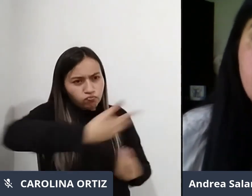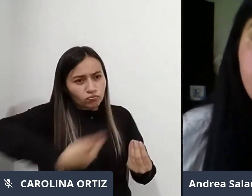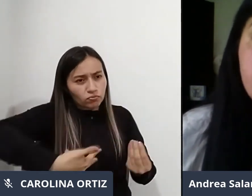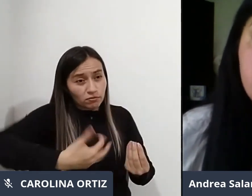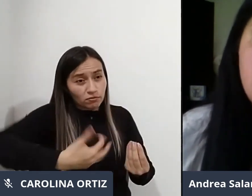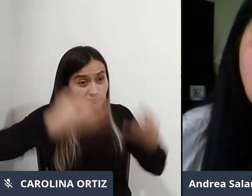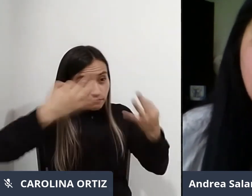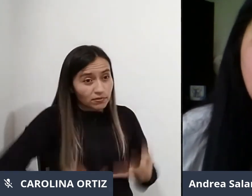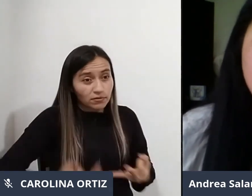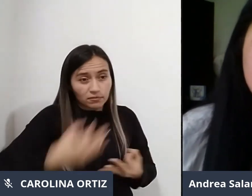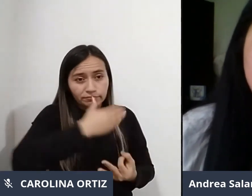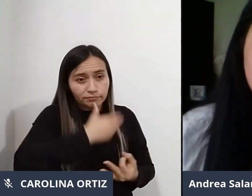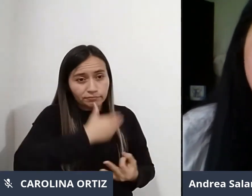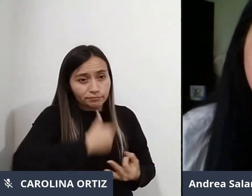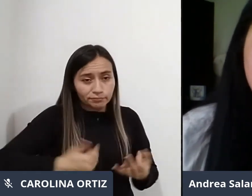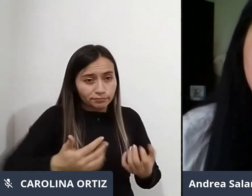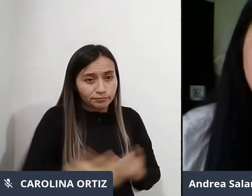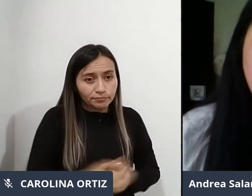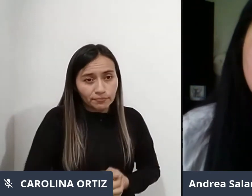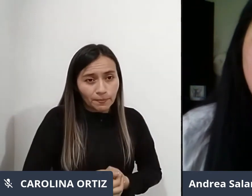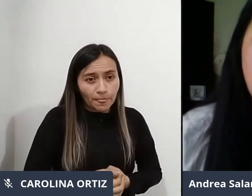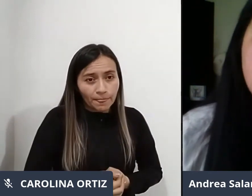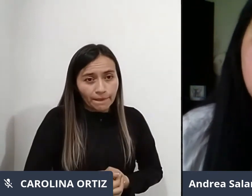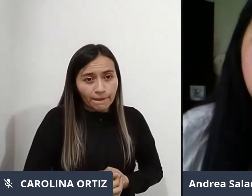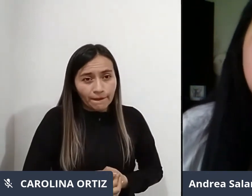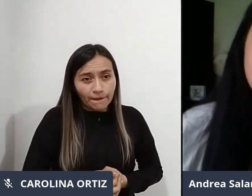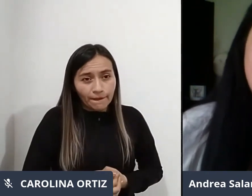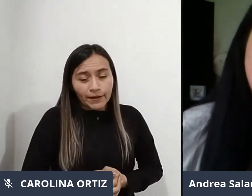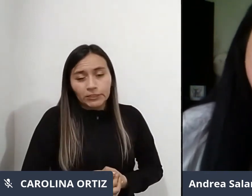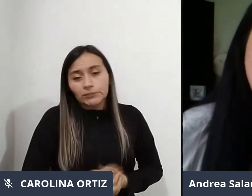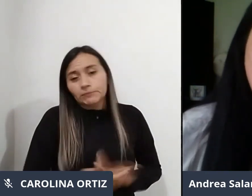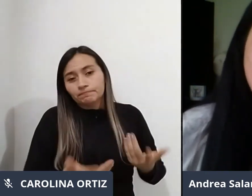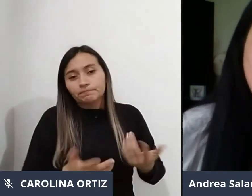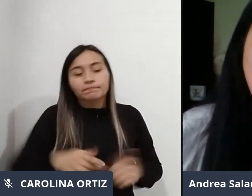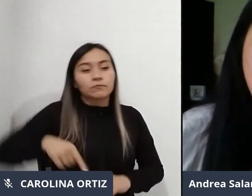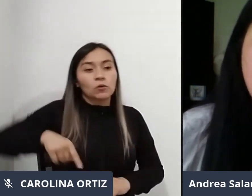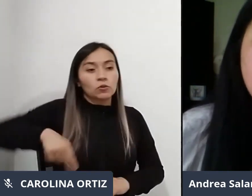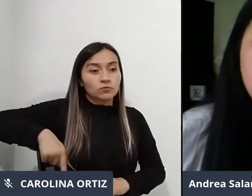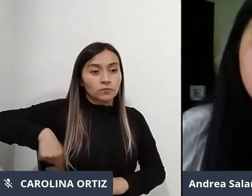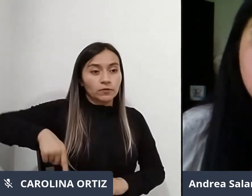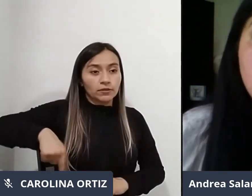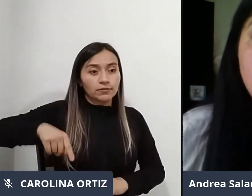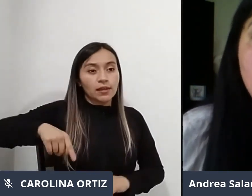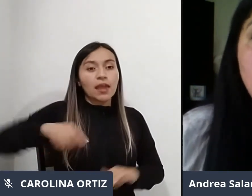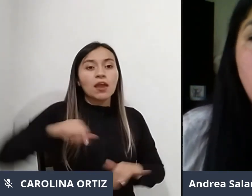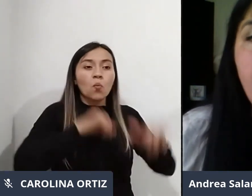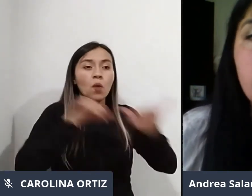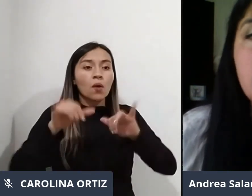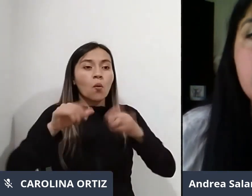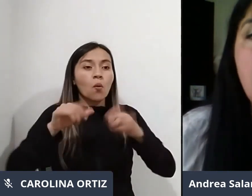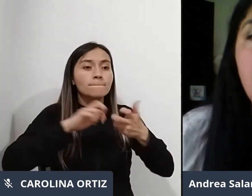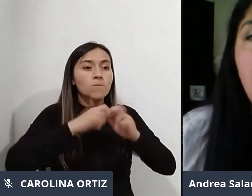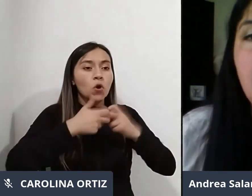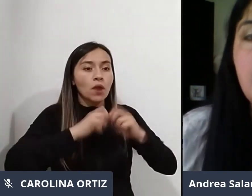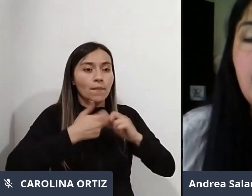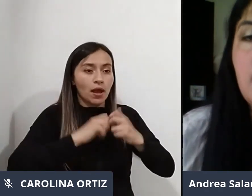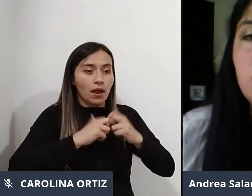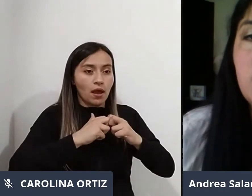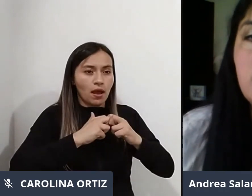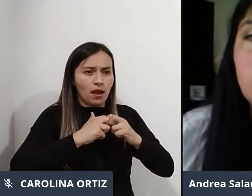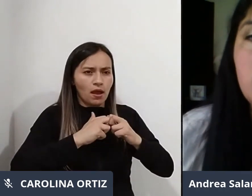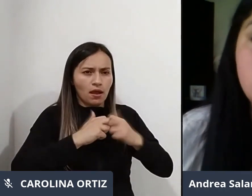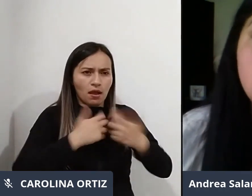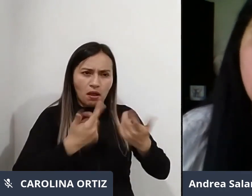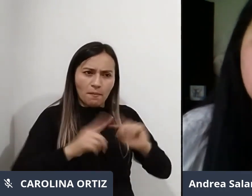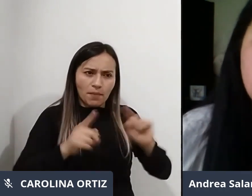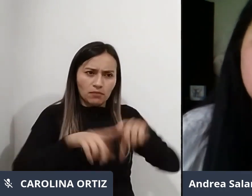reales. Para muchos sectores que circundan escuelas, las escuelas se vuelven un problema, ¿cierto? Y no una potencialidad de